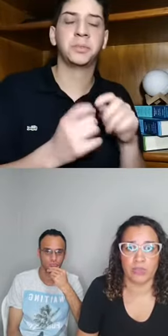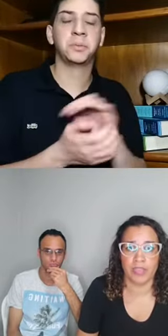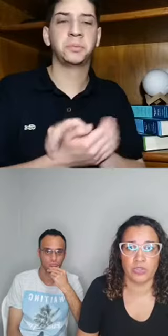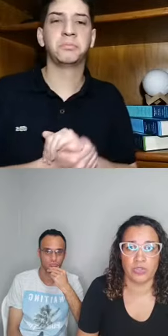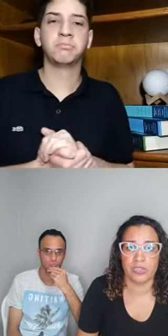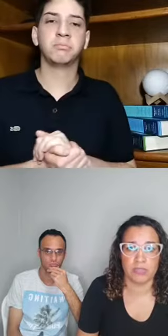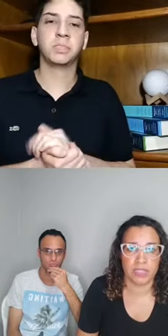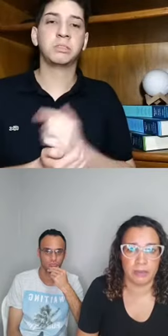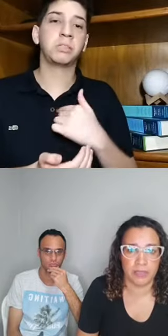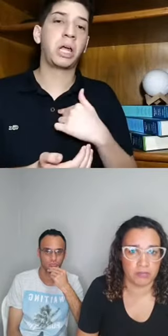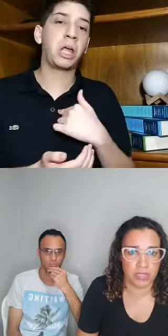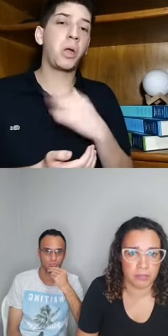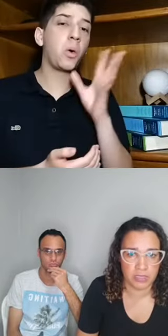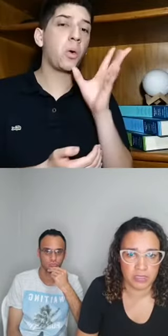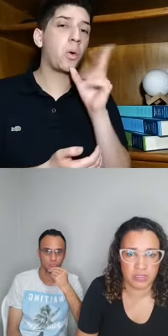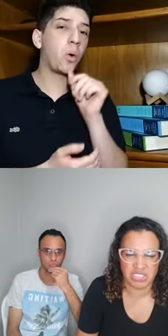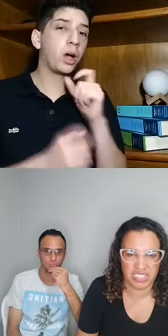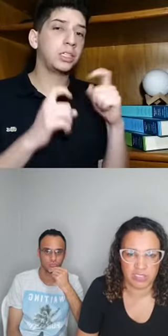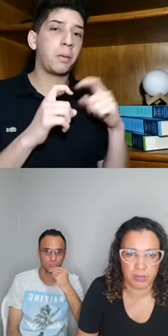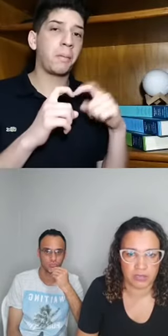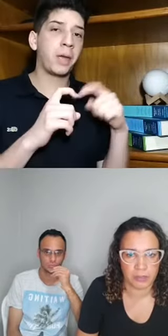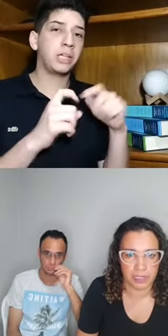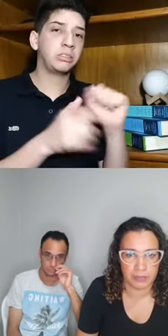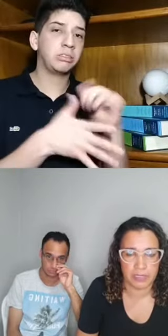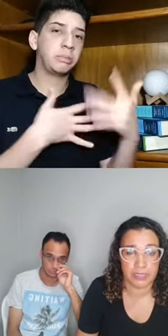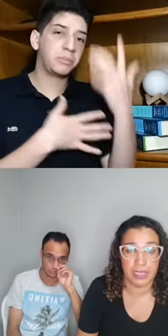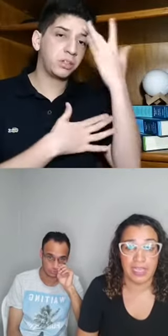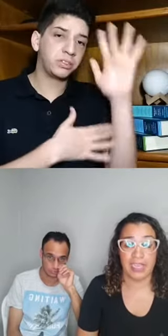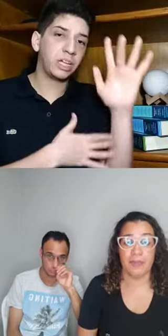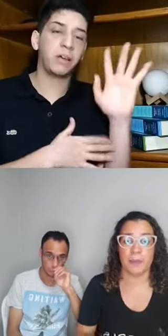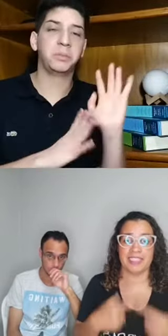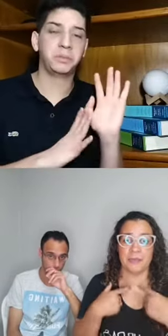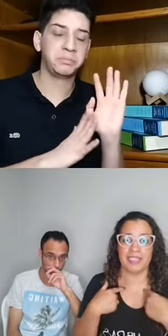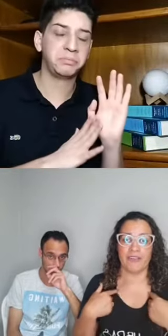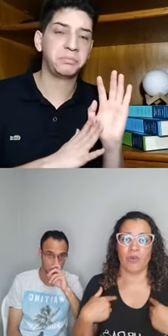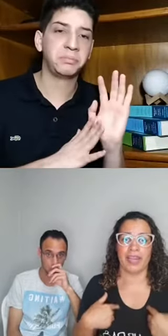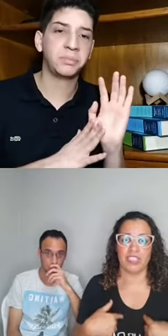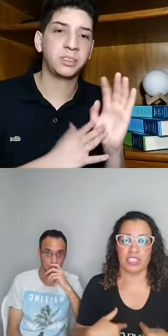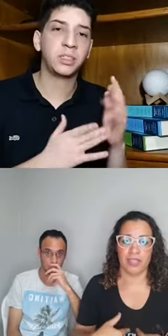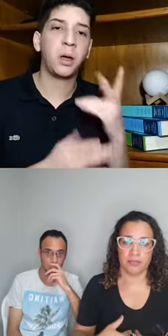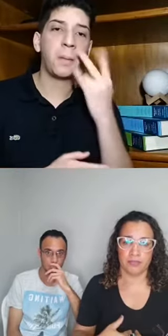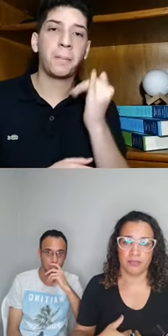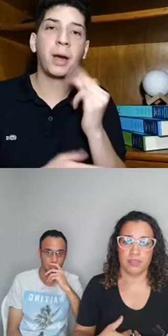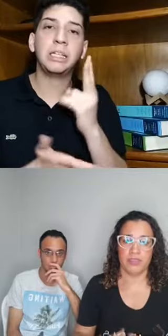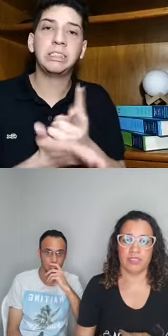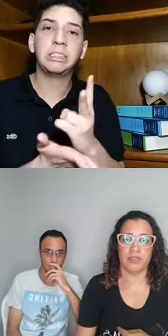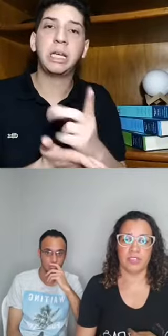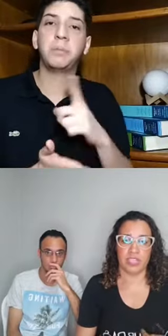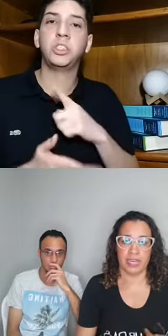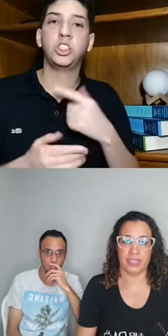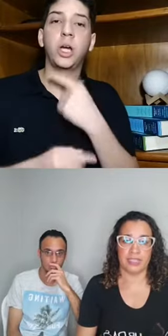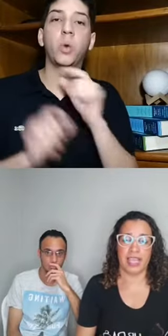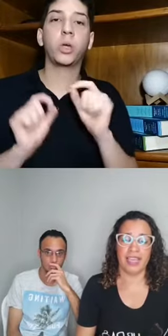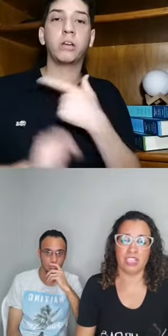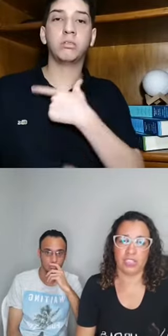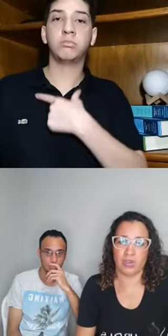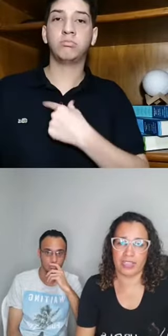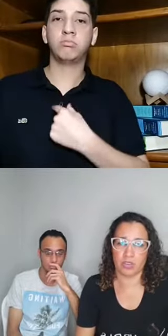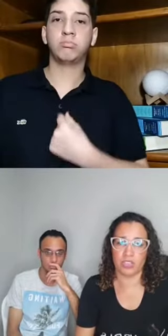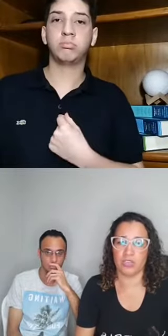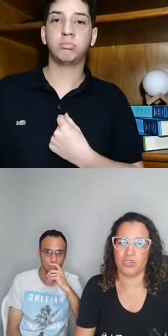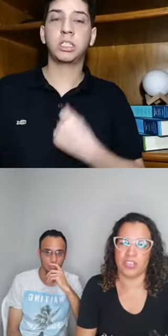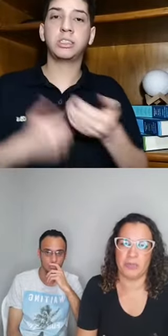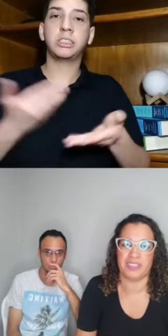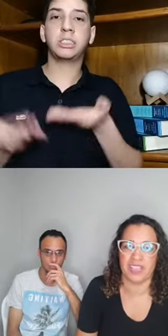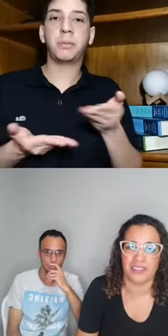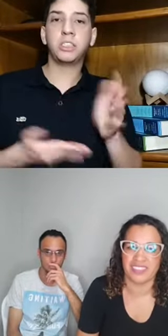acredito que os médicos não sabiam Libras, acho que ninguém do hospital sabia Libras. E meu pai sempre mandava comprar chá, serviços gerais. Aí acho que dor nas